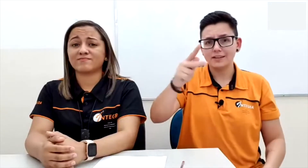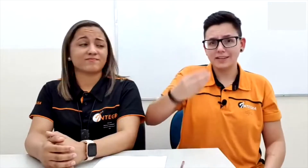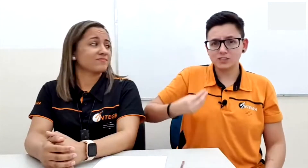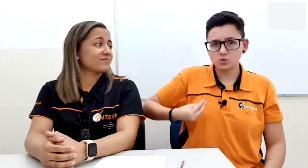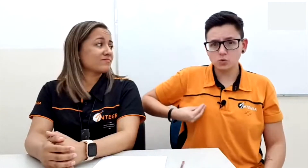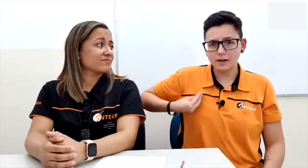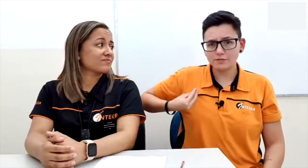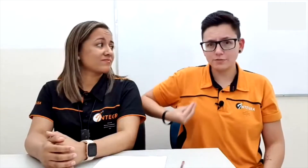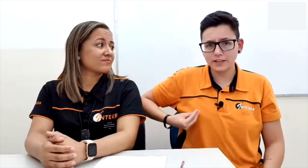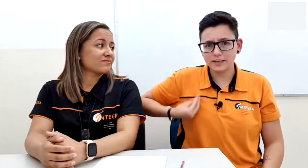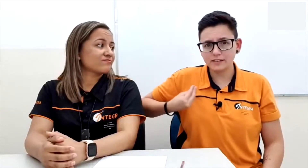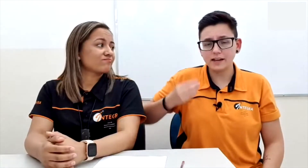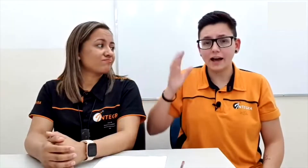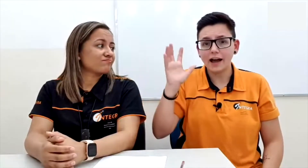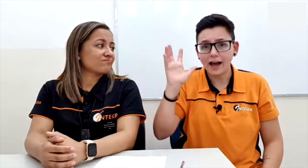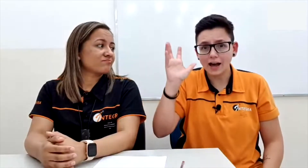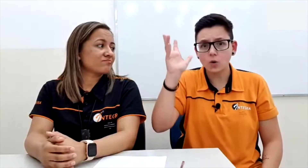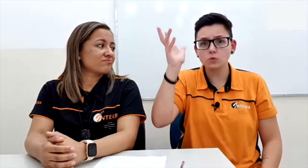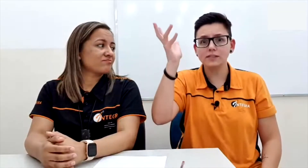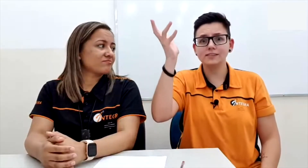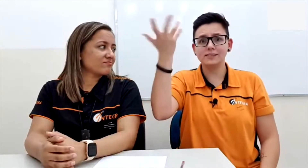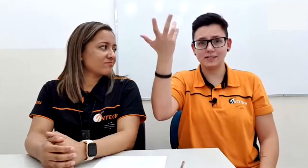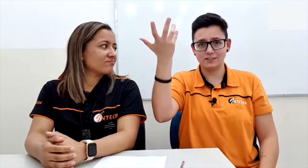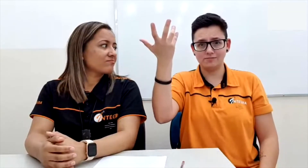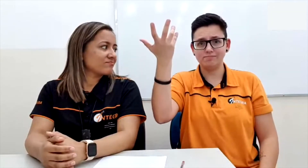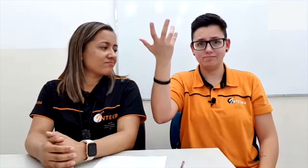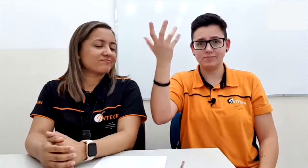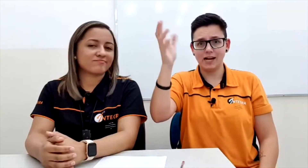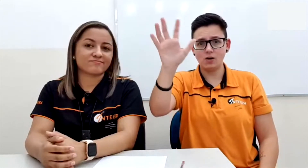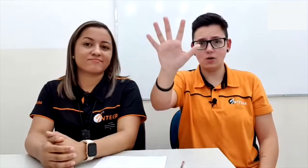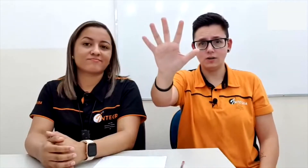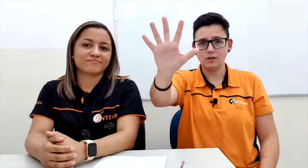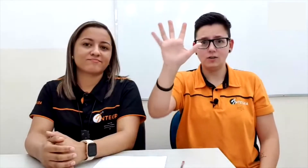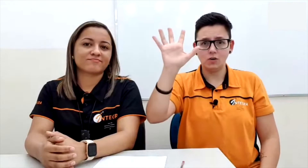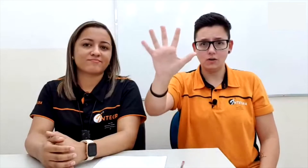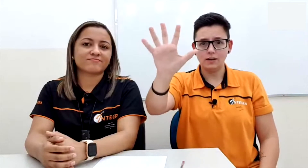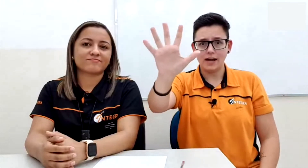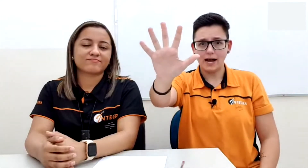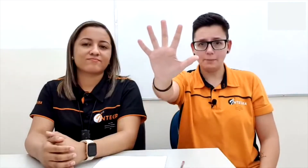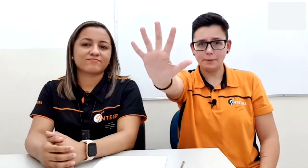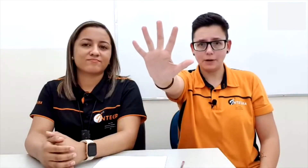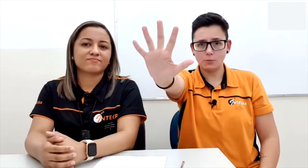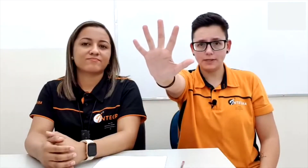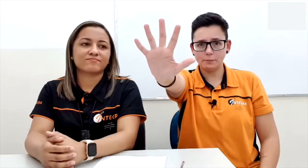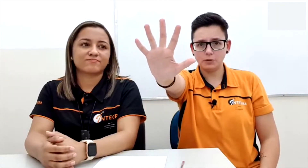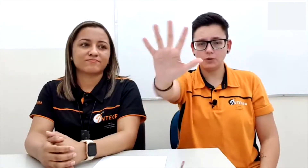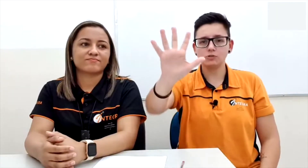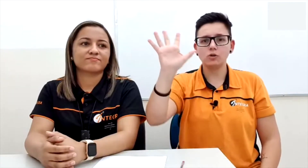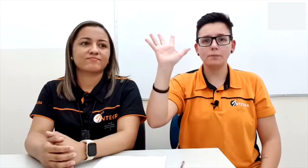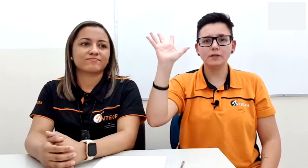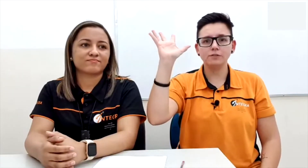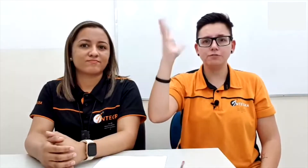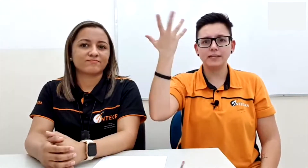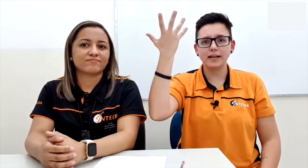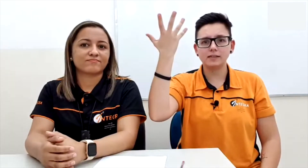na sua vida acontecer, tá? Ó, abre a palma da mão igual eu tô abrindo e vira ela assim,